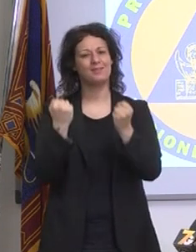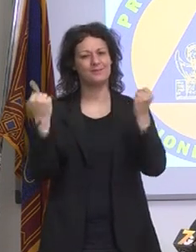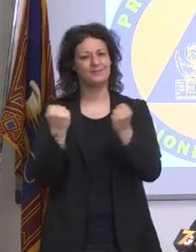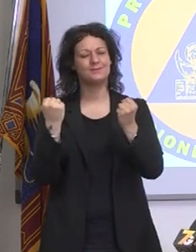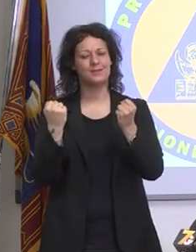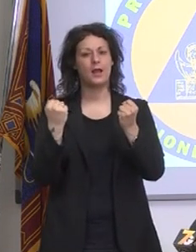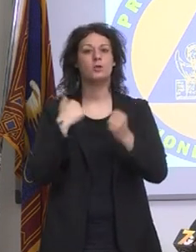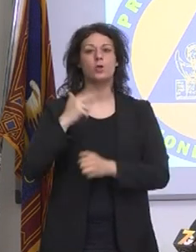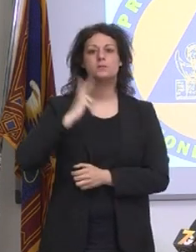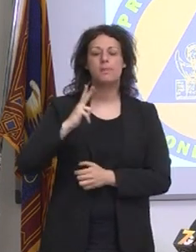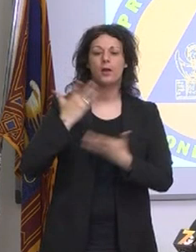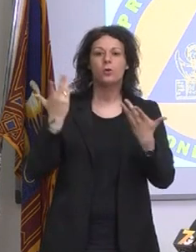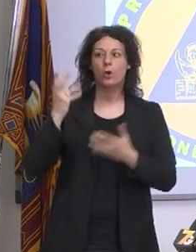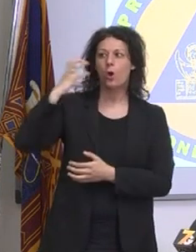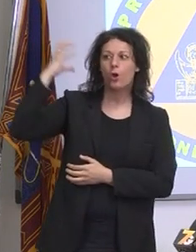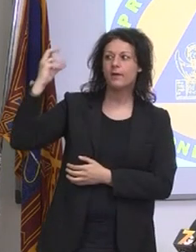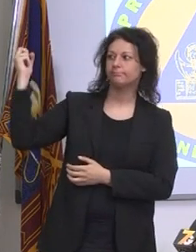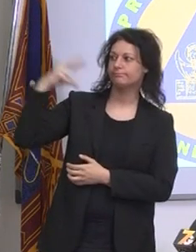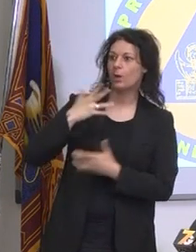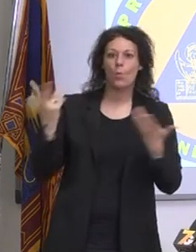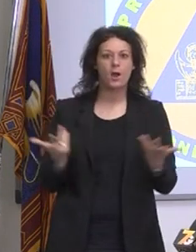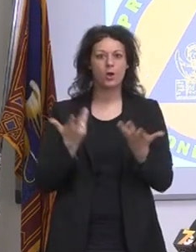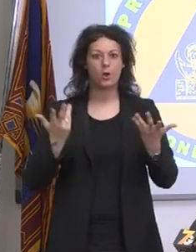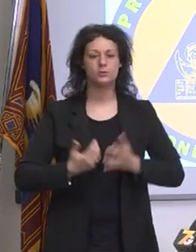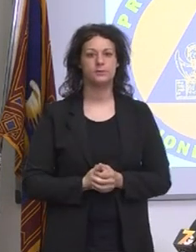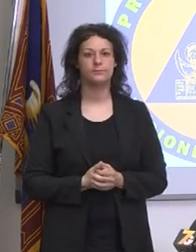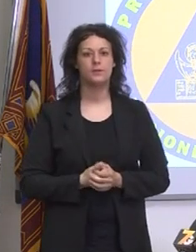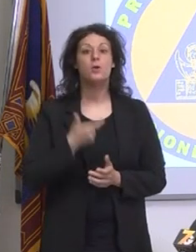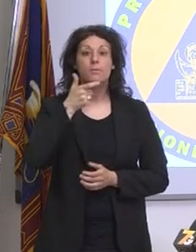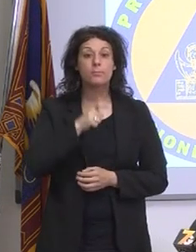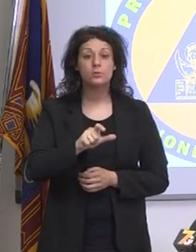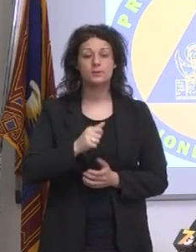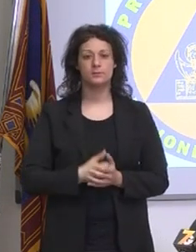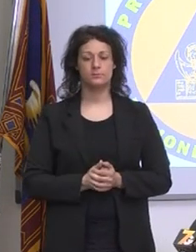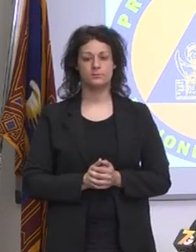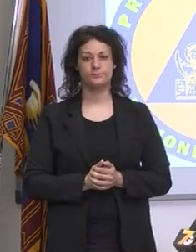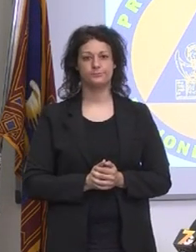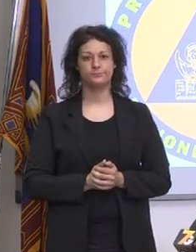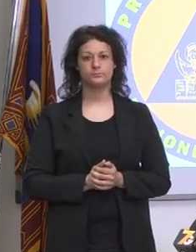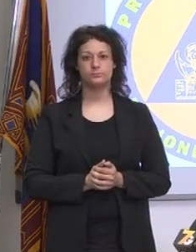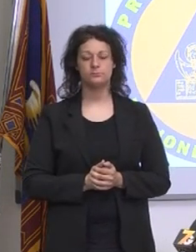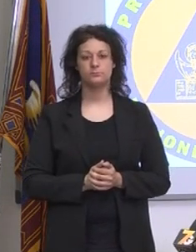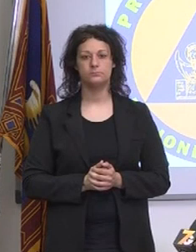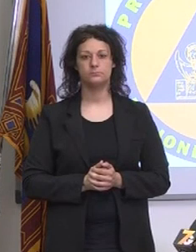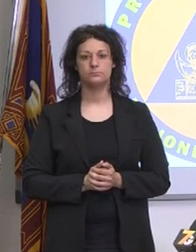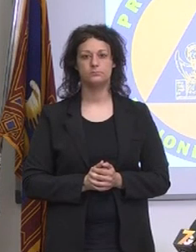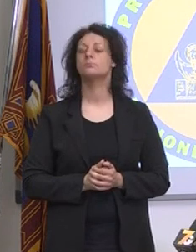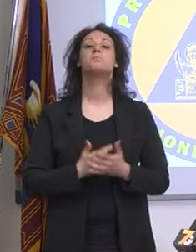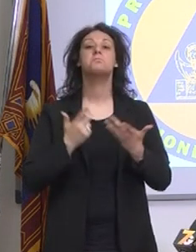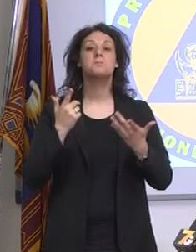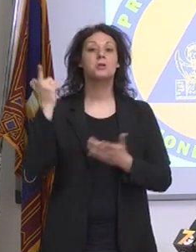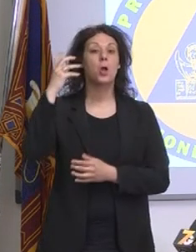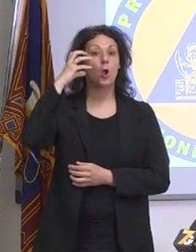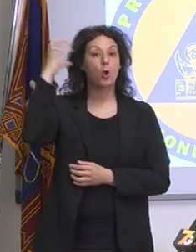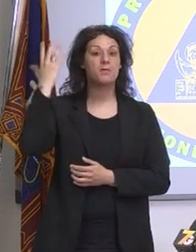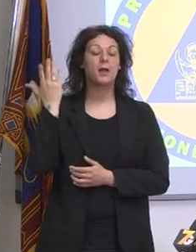si decida di dire qualcosa. Guardate, se avessero deciso di non reiterare, non ripresentare più DPCM,